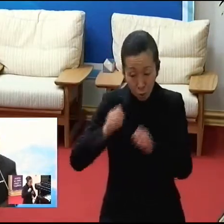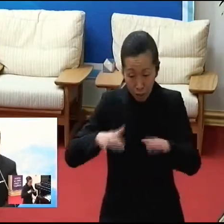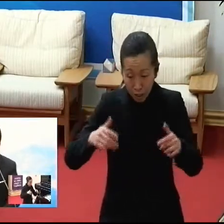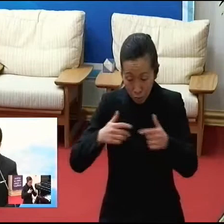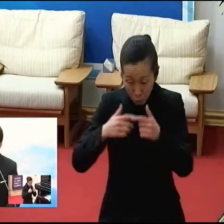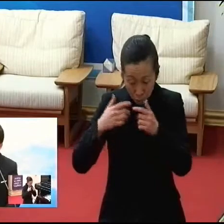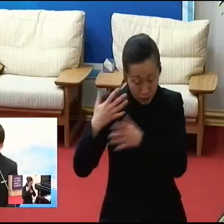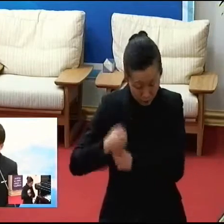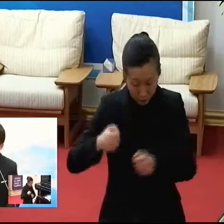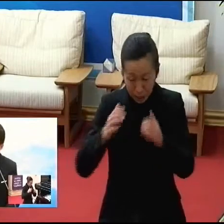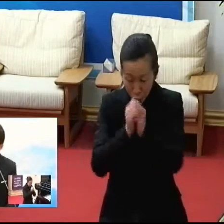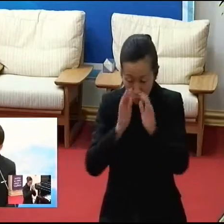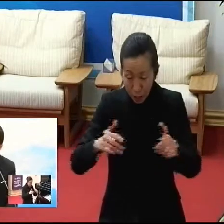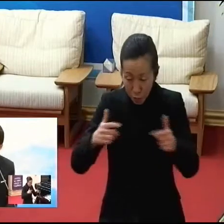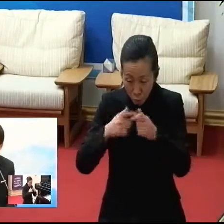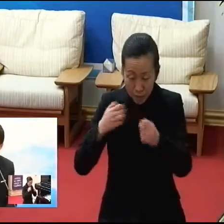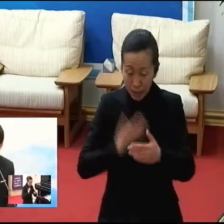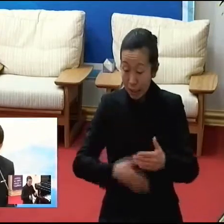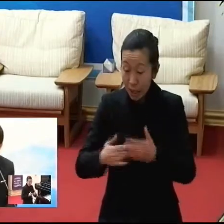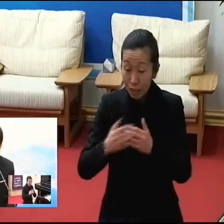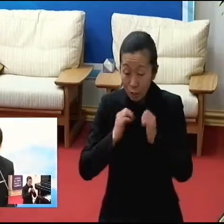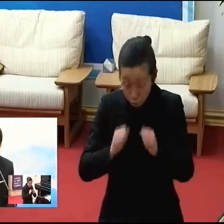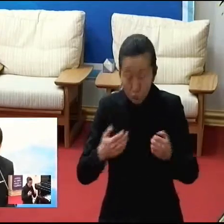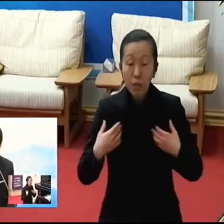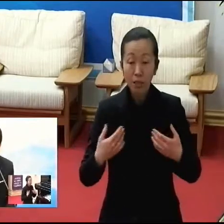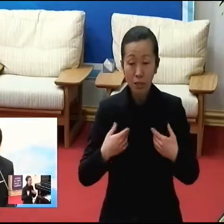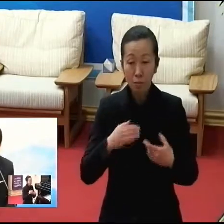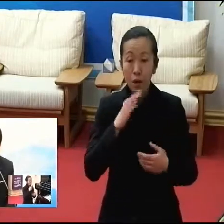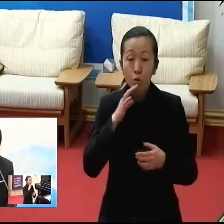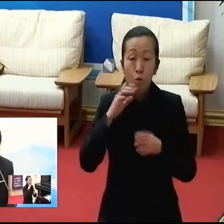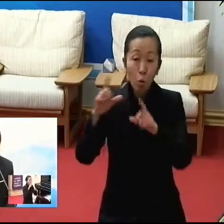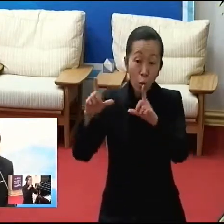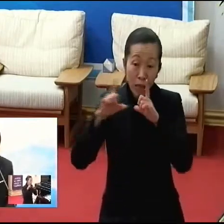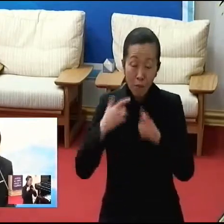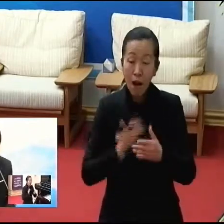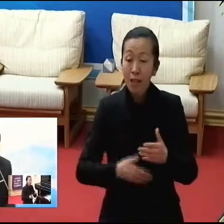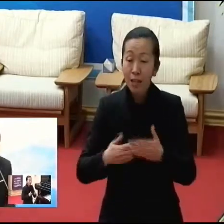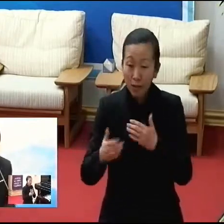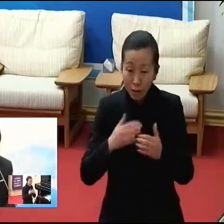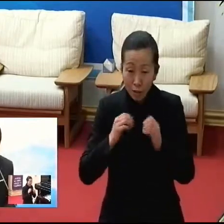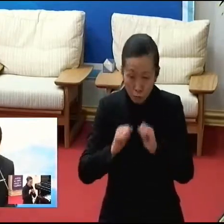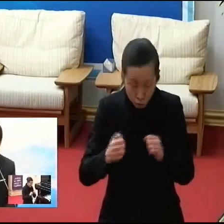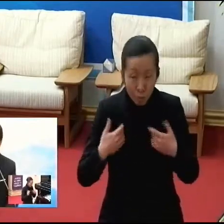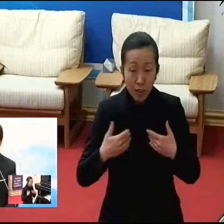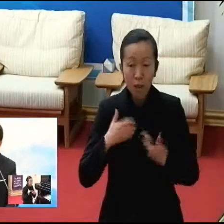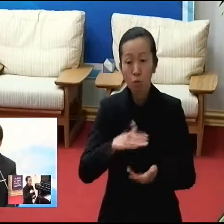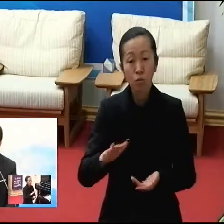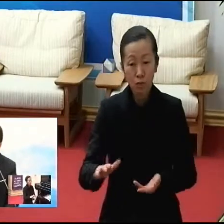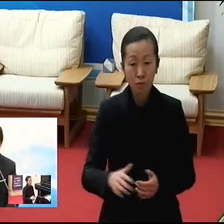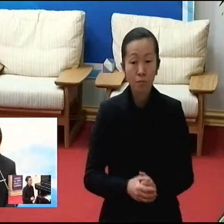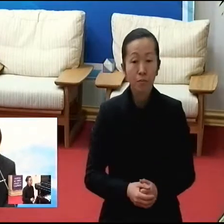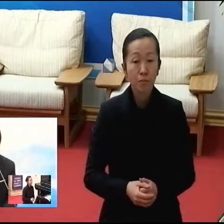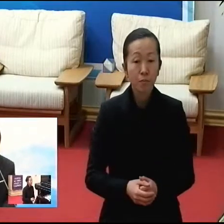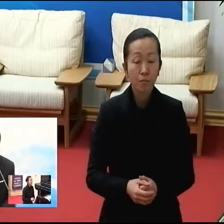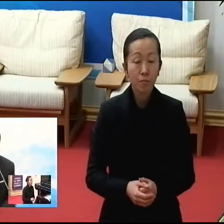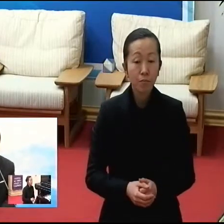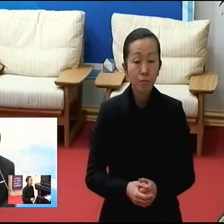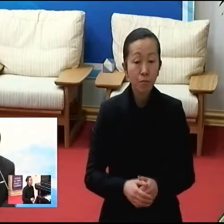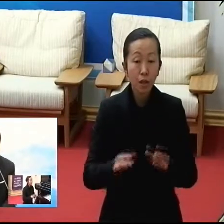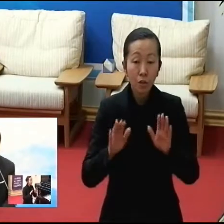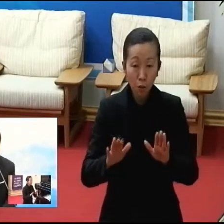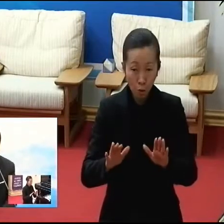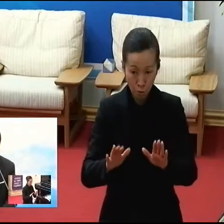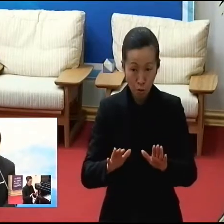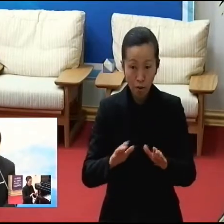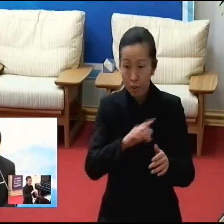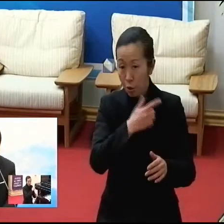뭡니까? 誠の答えっていうのは 오늘 이 말씀 여러 가지 말씀 중에 그 한 말씀을 내게 내 영혼에 담는 것입니다. 今日の